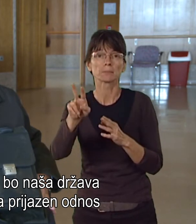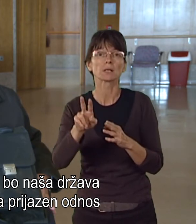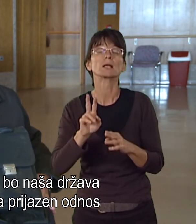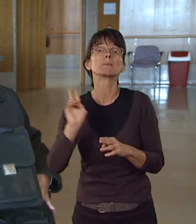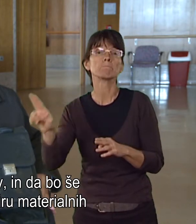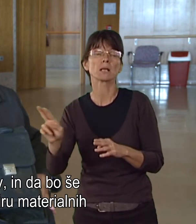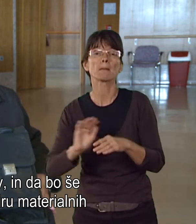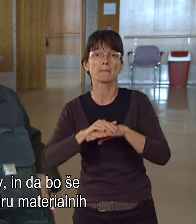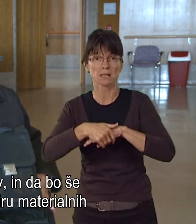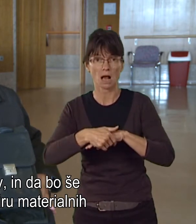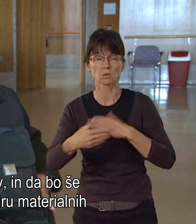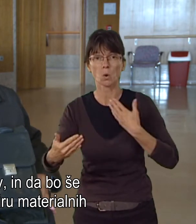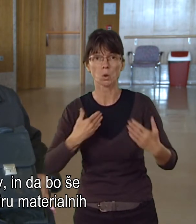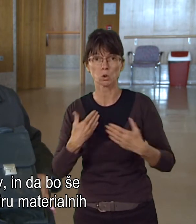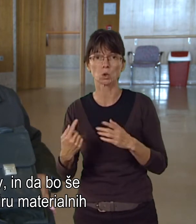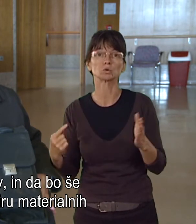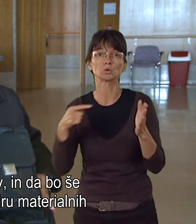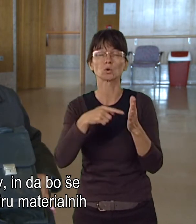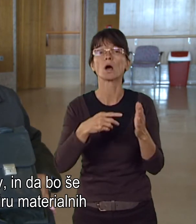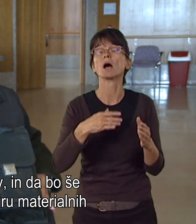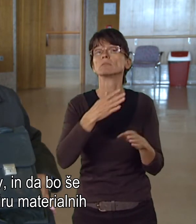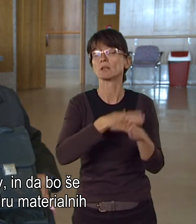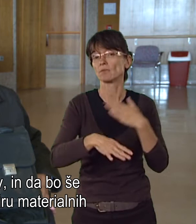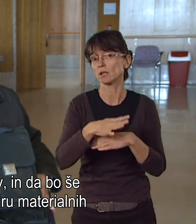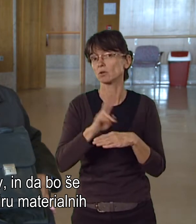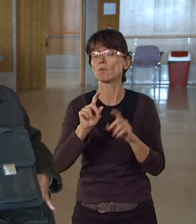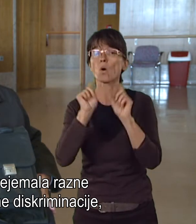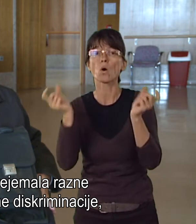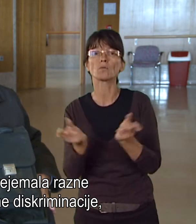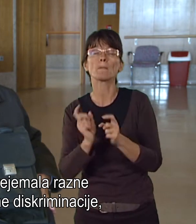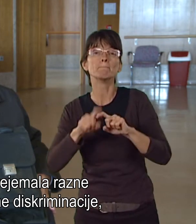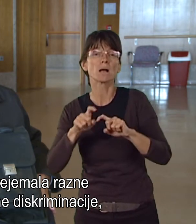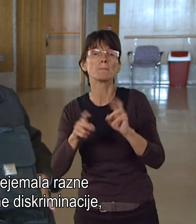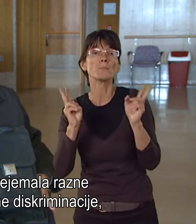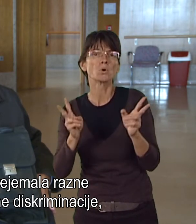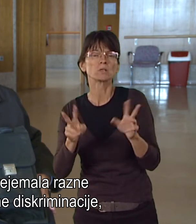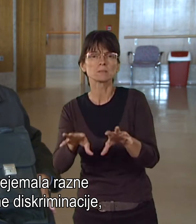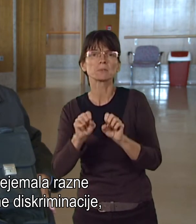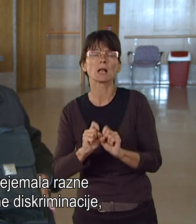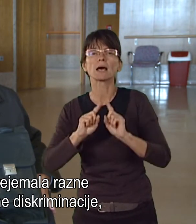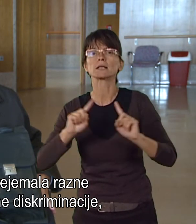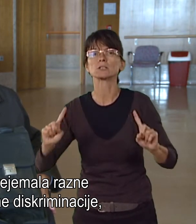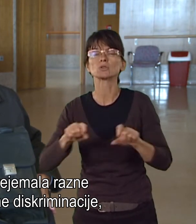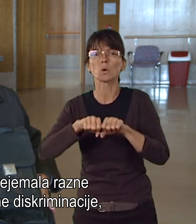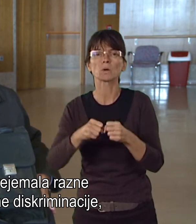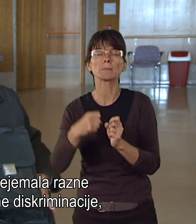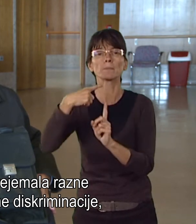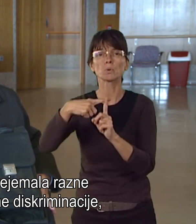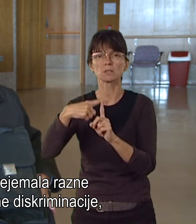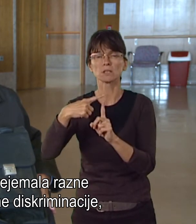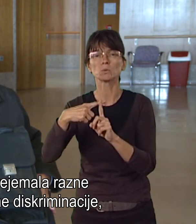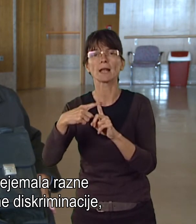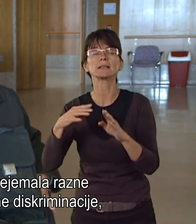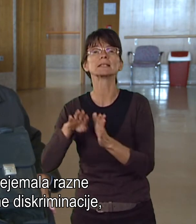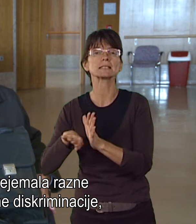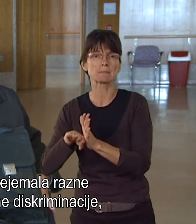prijazen odnos do invalidov in da bo še naprej v okviru materialnih možnosti sprejemala razne ukrepe